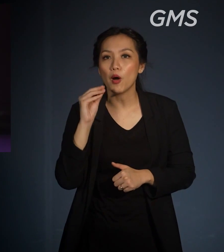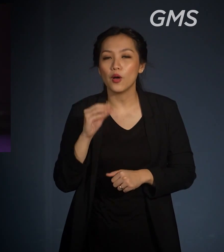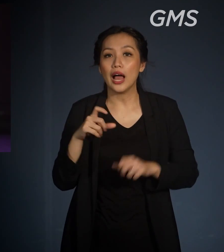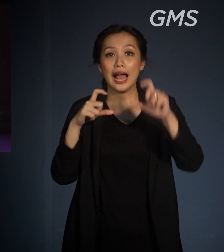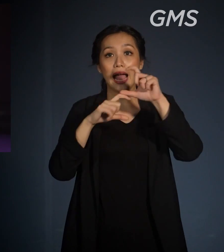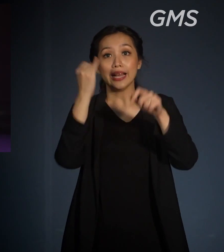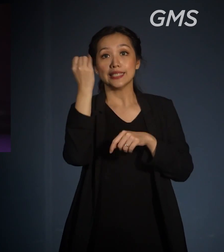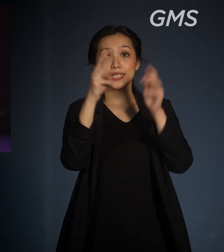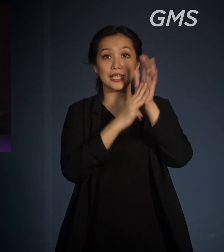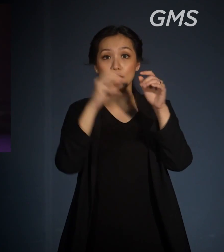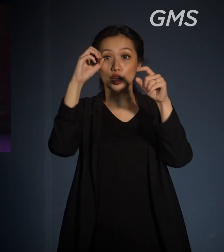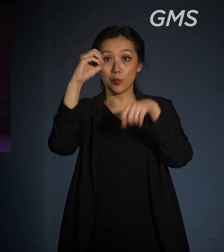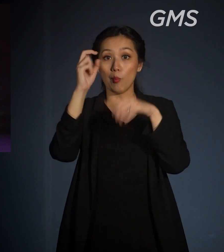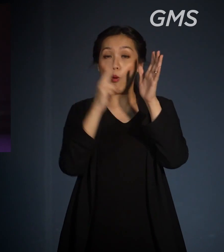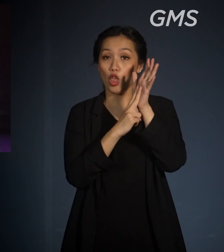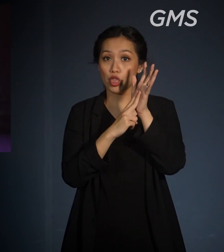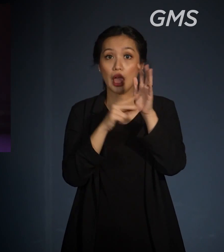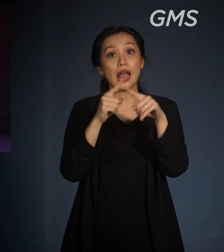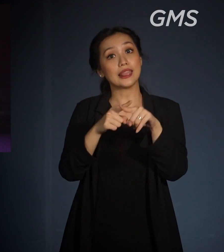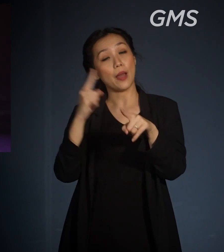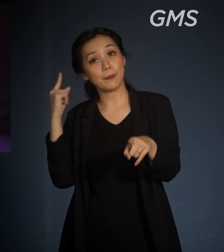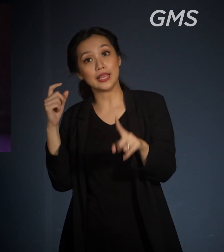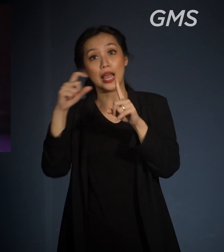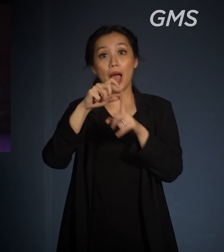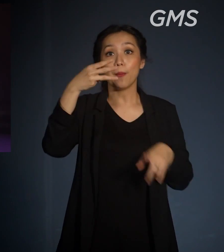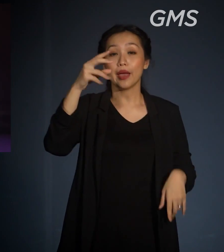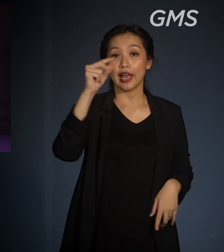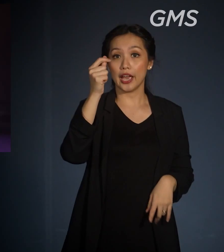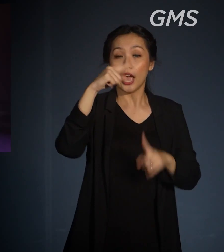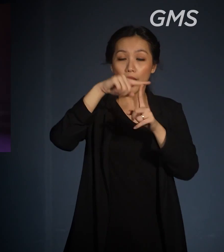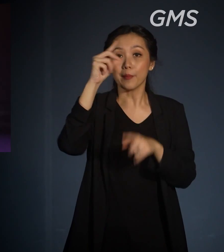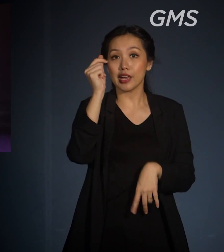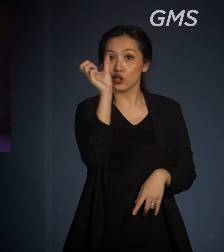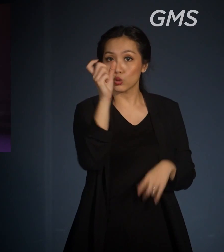Petrus. Petrus itu artinya batu karang yang teguh.